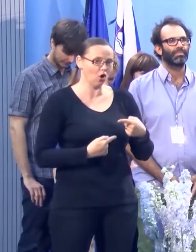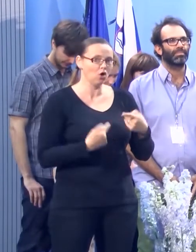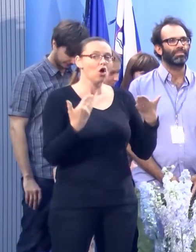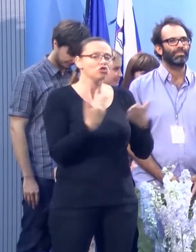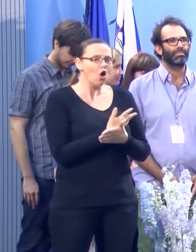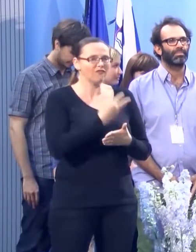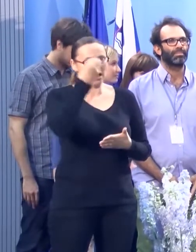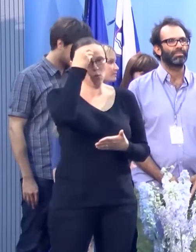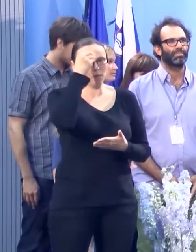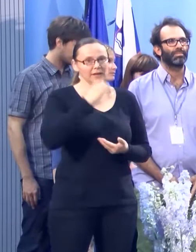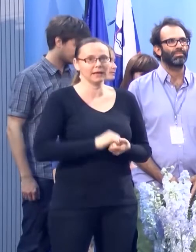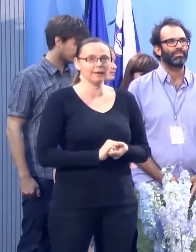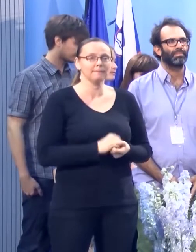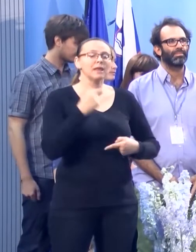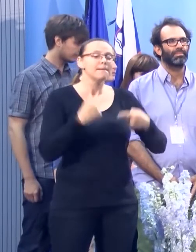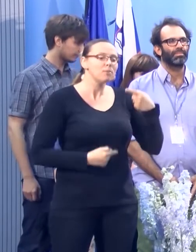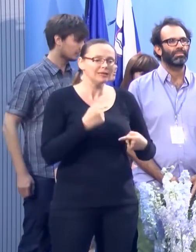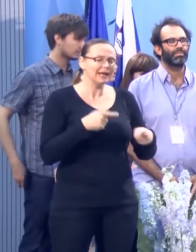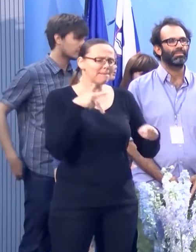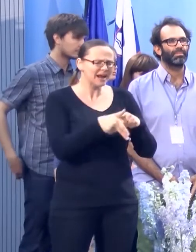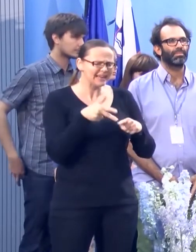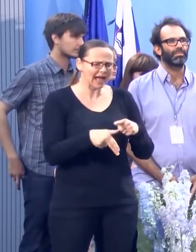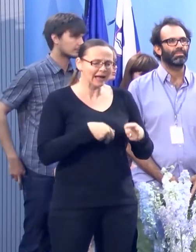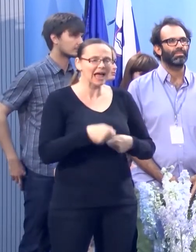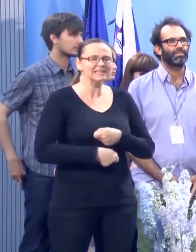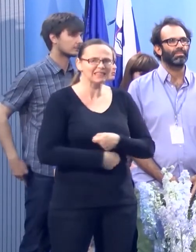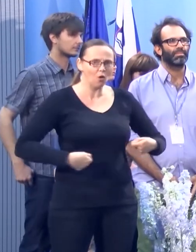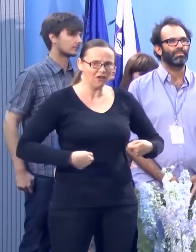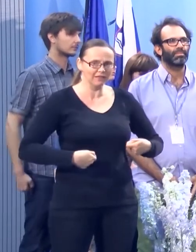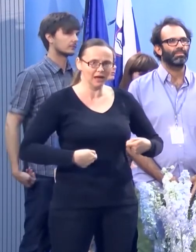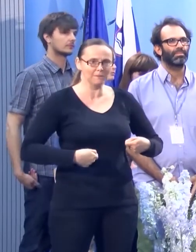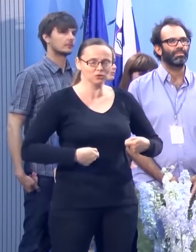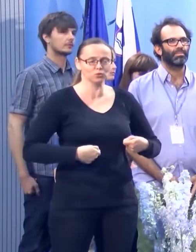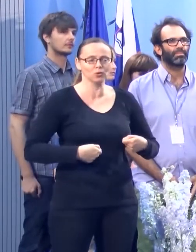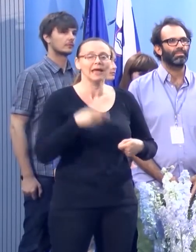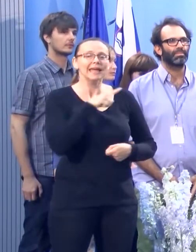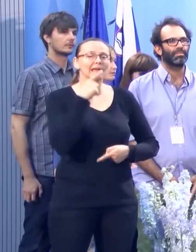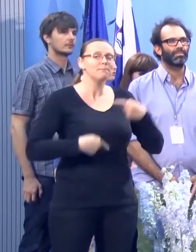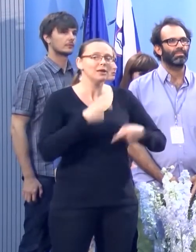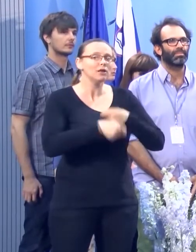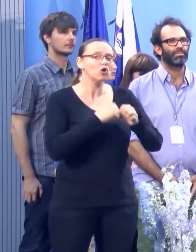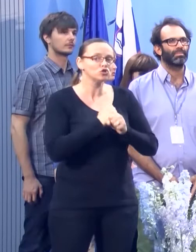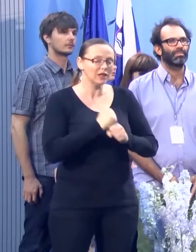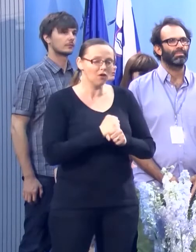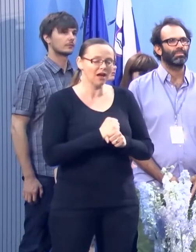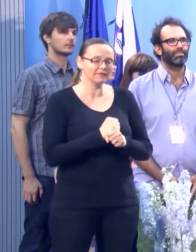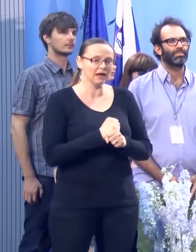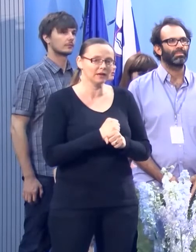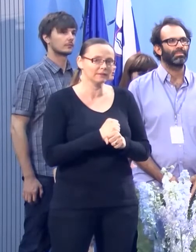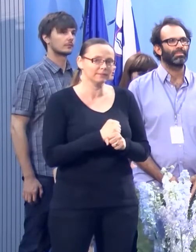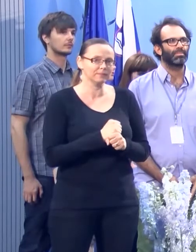novega upanja, politiko prenehanja zategovanja pasu in politiko sodelovanja